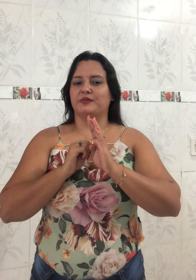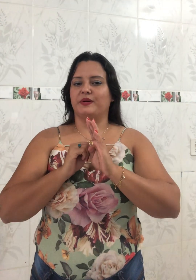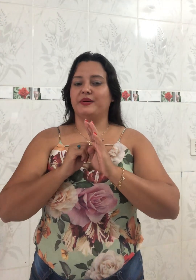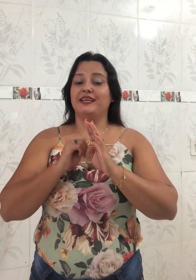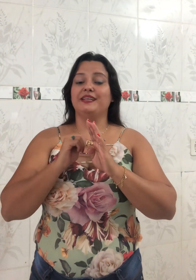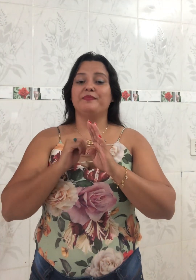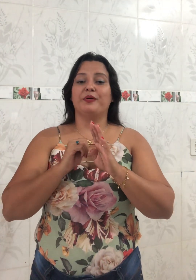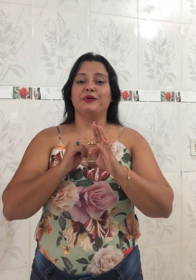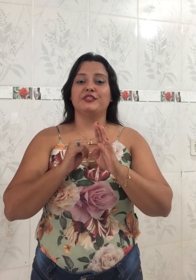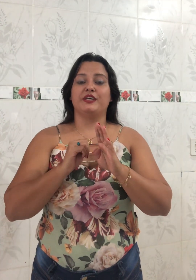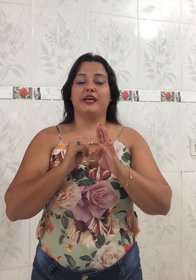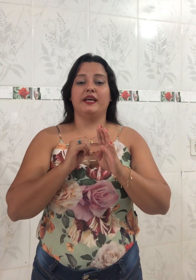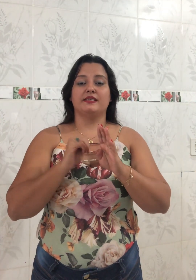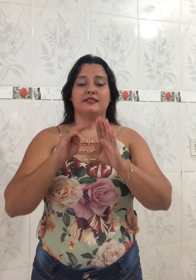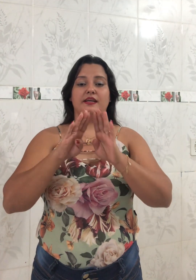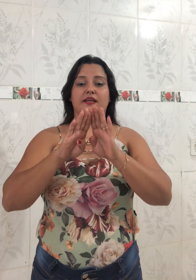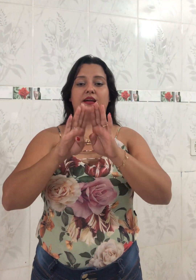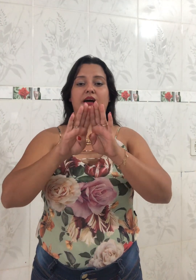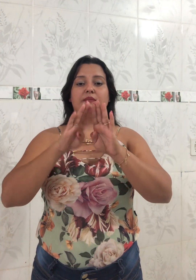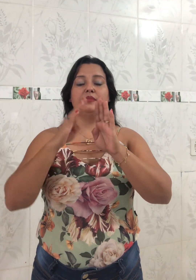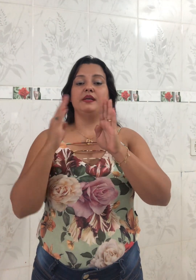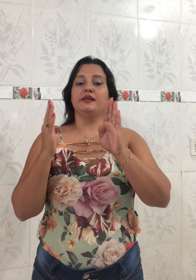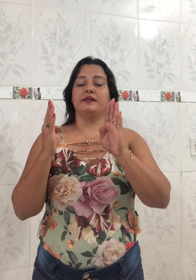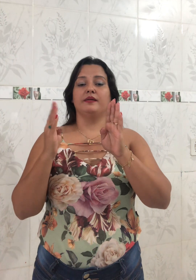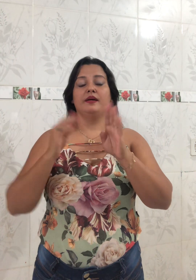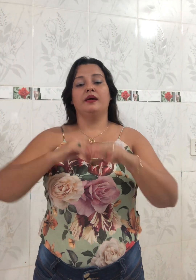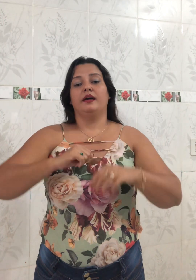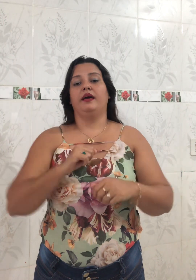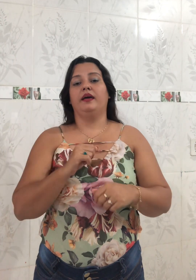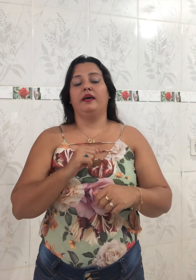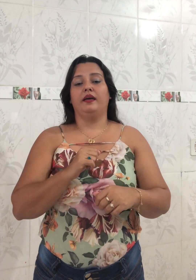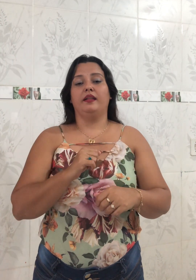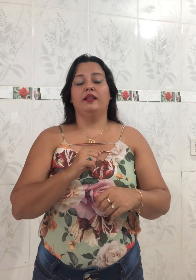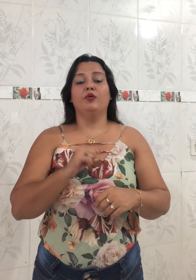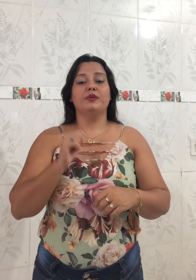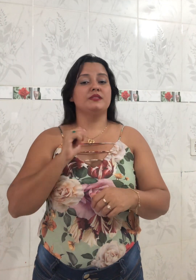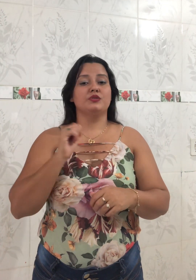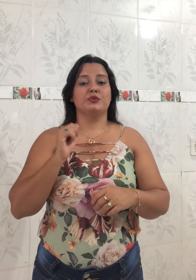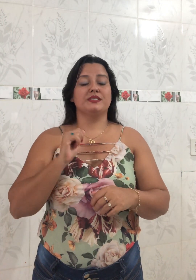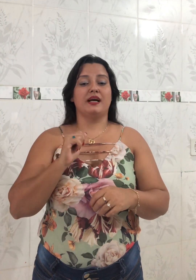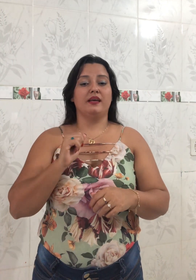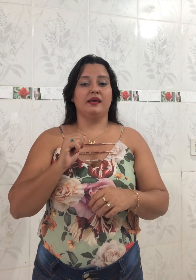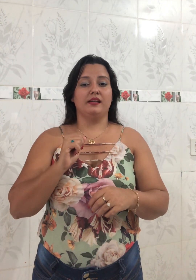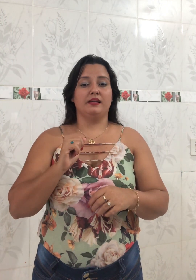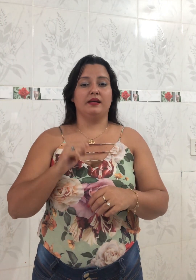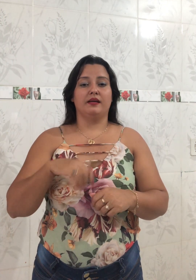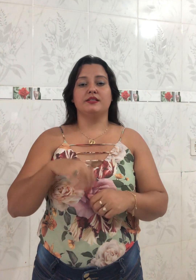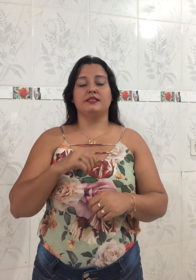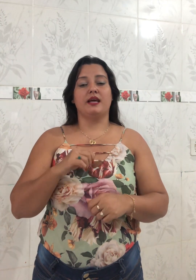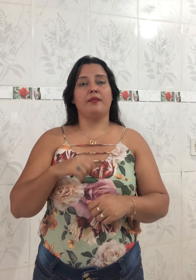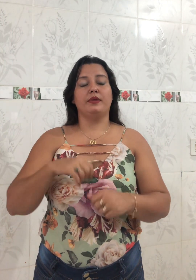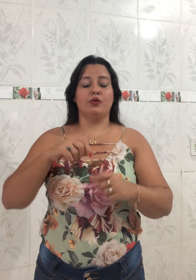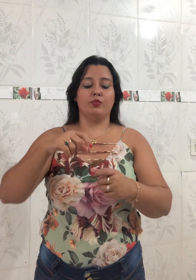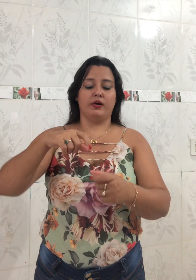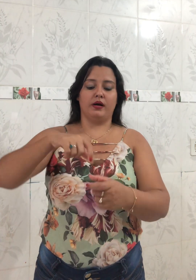pessoal, ele pode ser abrir, não preciso usar ele, dizer abrir